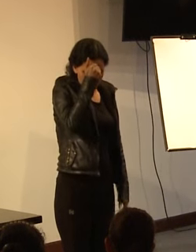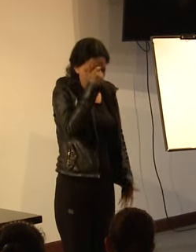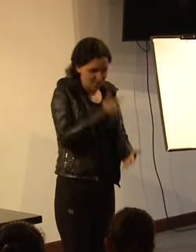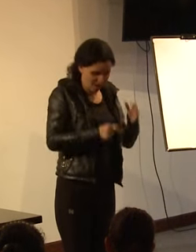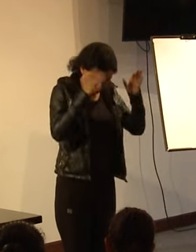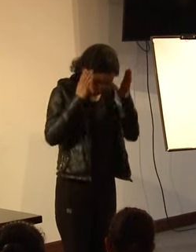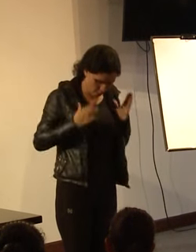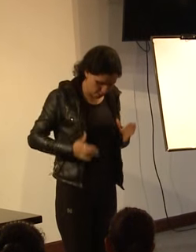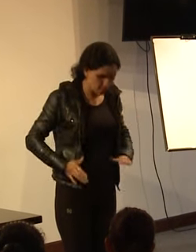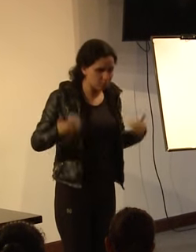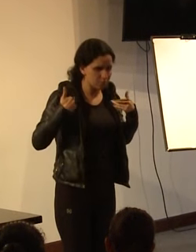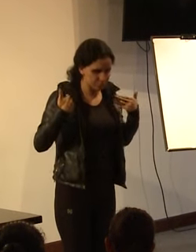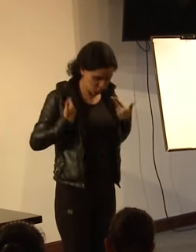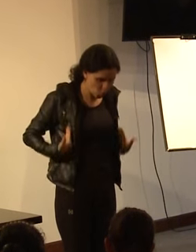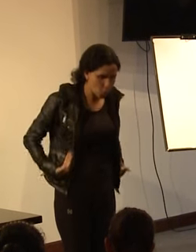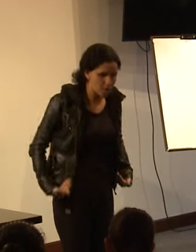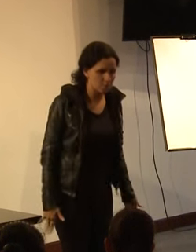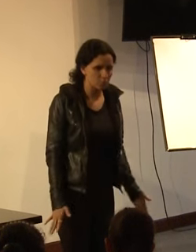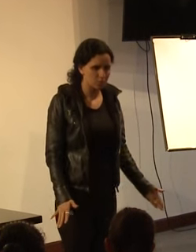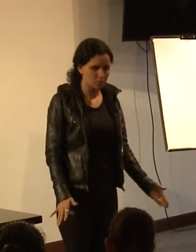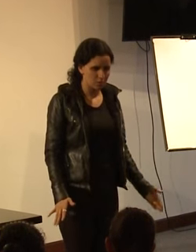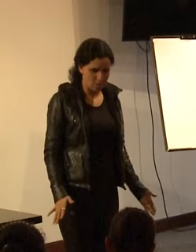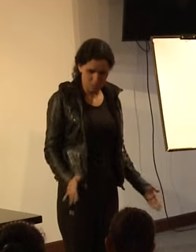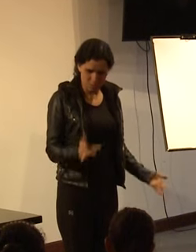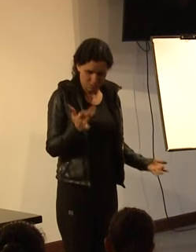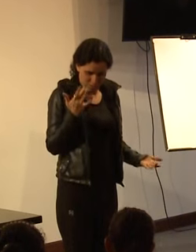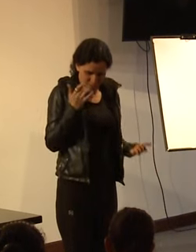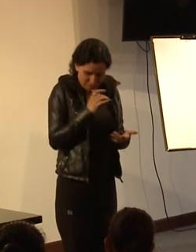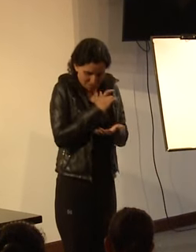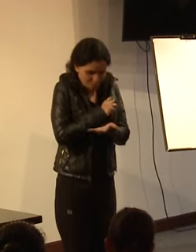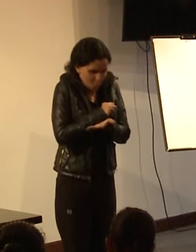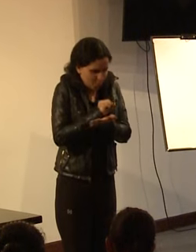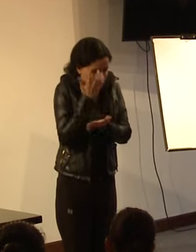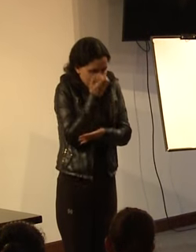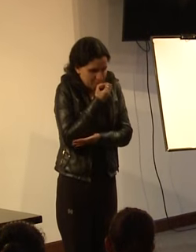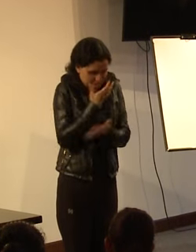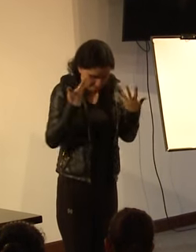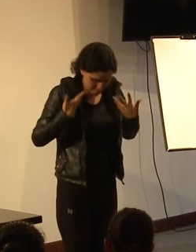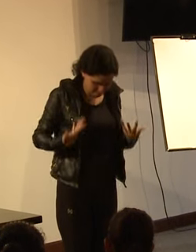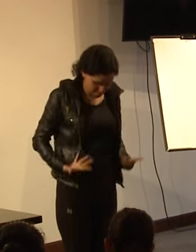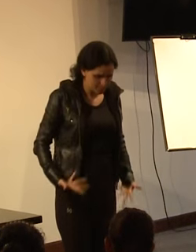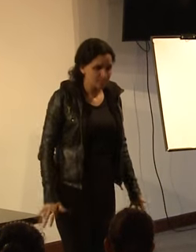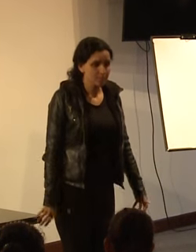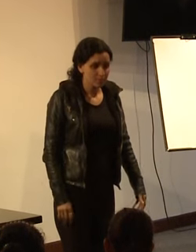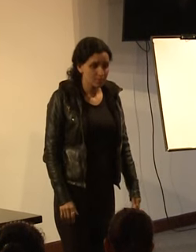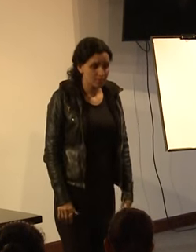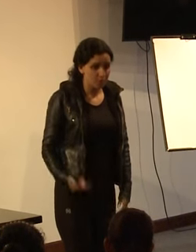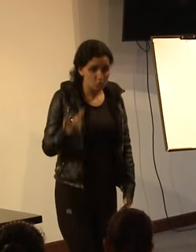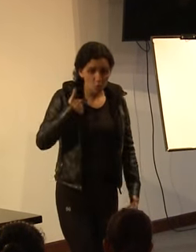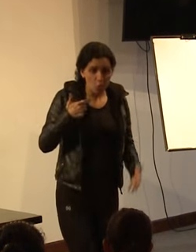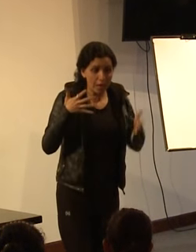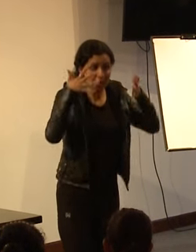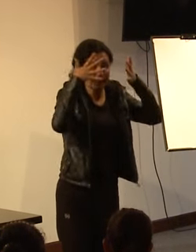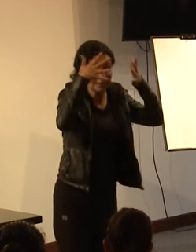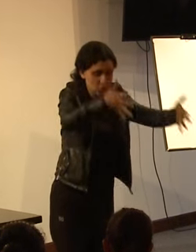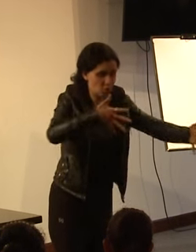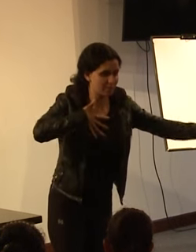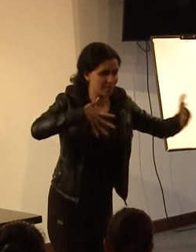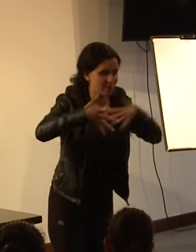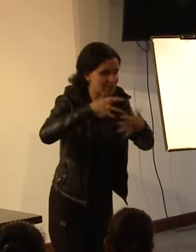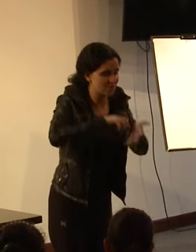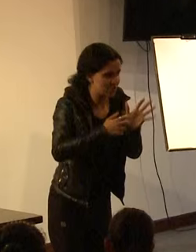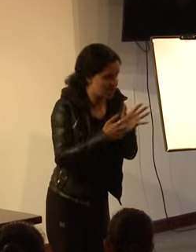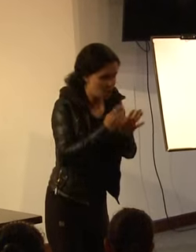ejemplo, del bailarín es su cuerpo. Y eso sí que es sagrado, eso sí que es bonito. Entonces, fíjense que si uno tiene en cuenta que cuando uno enseña teatro, está enseñando a